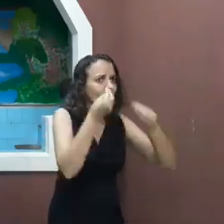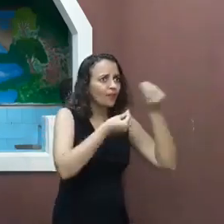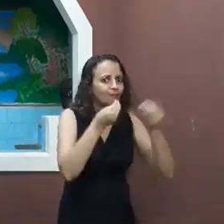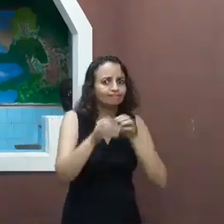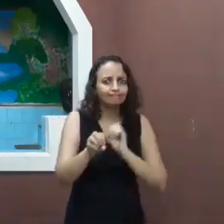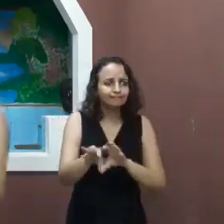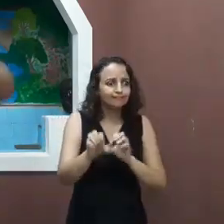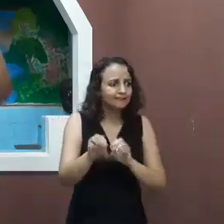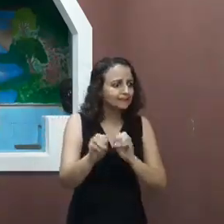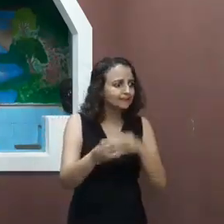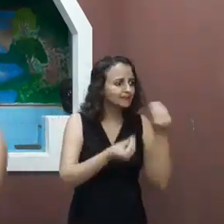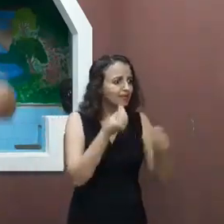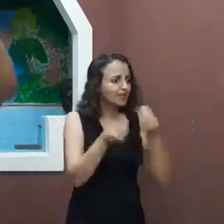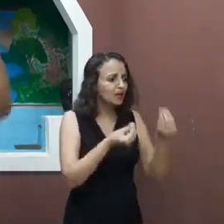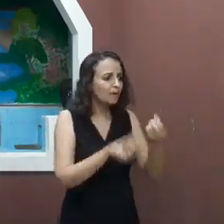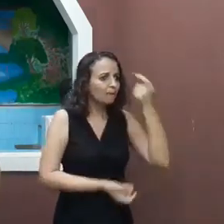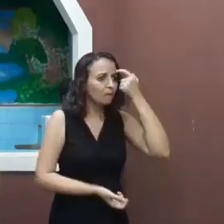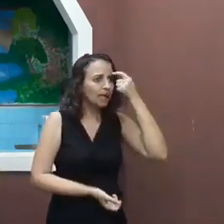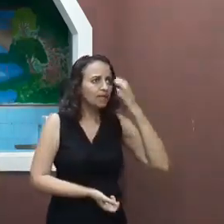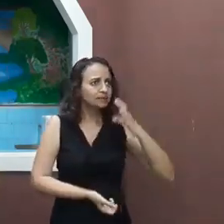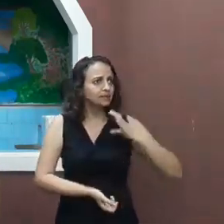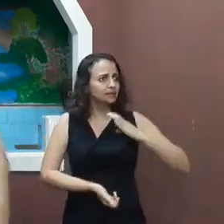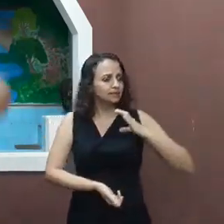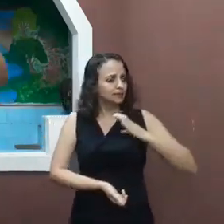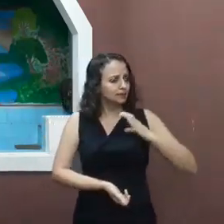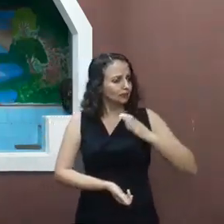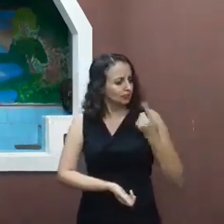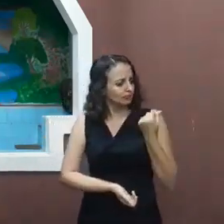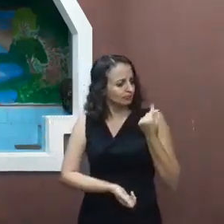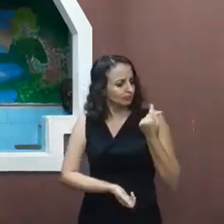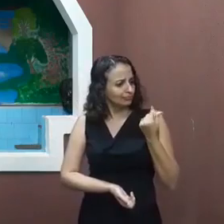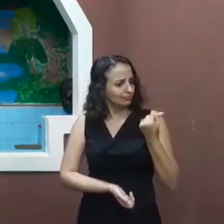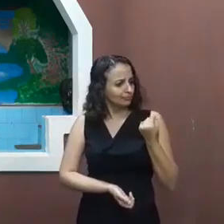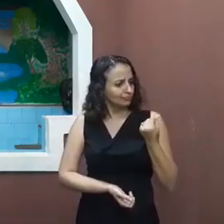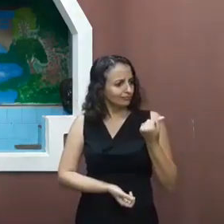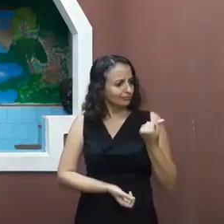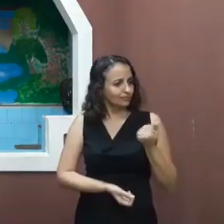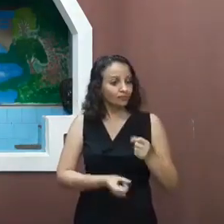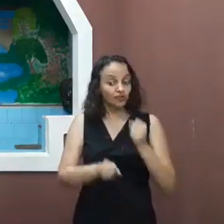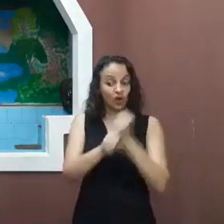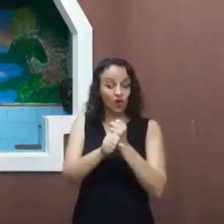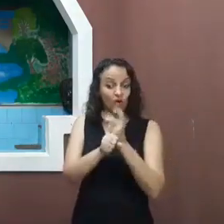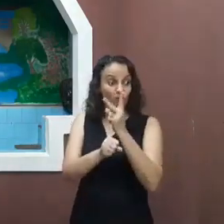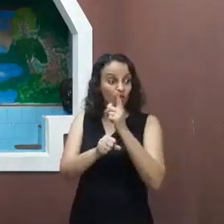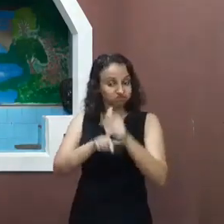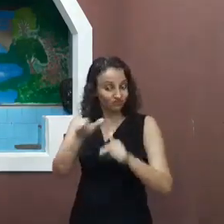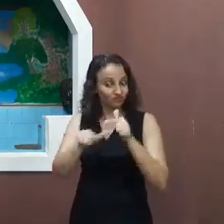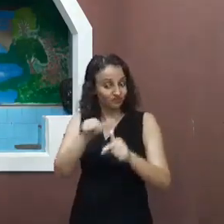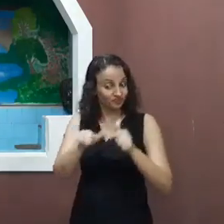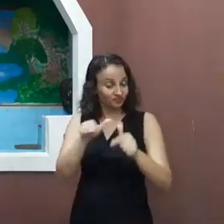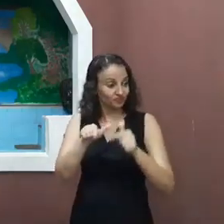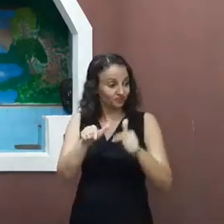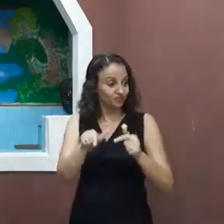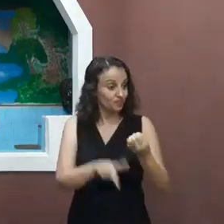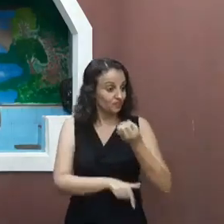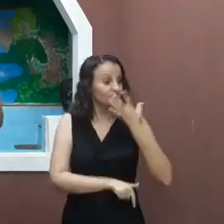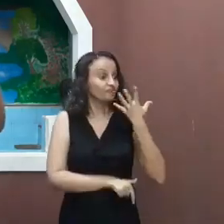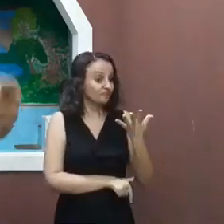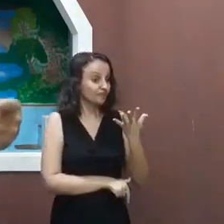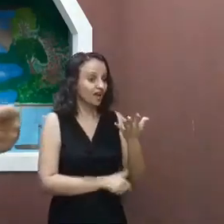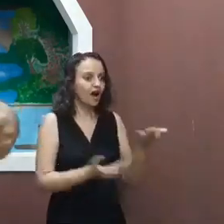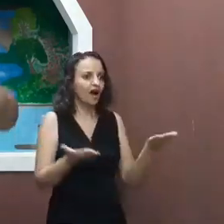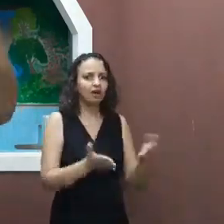usou o dinheiro que tinha para fazer uma boa obra para o Senhor. Eu pergunto